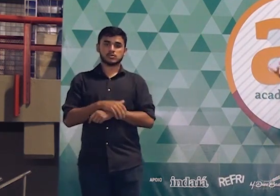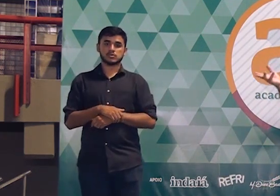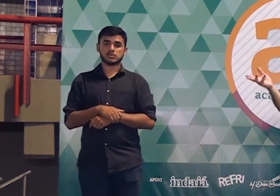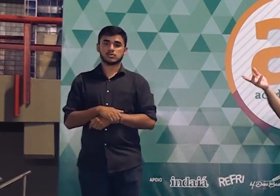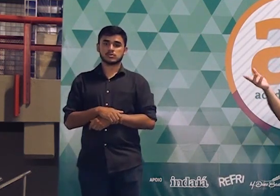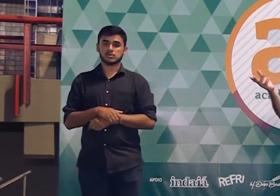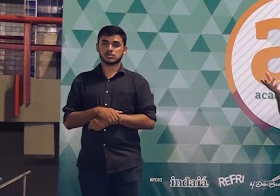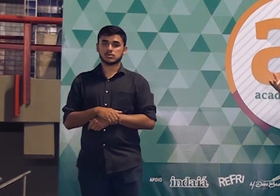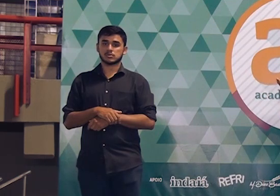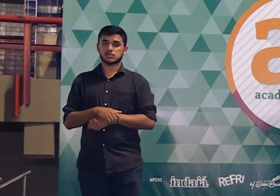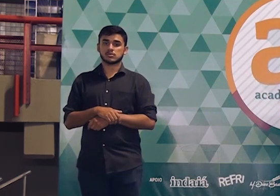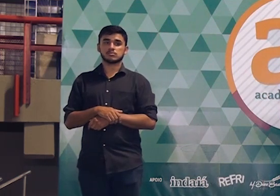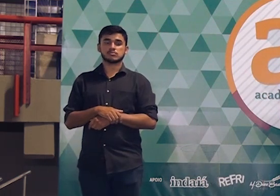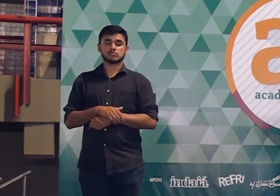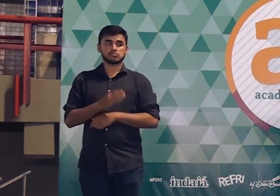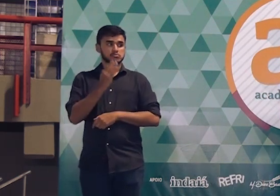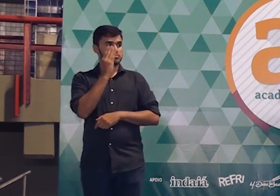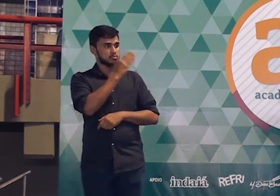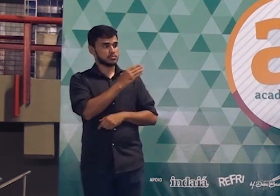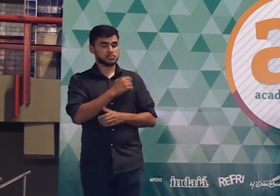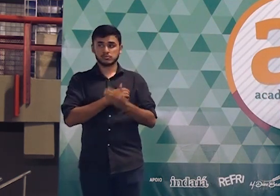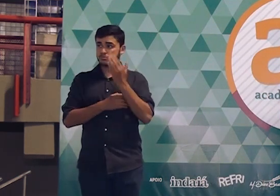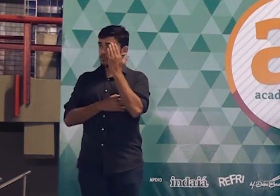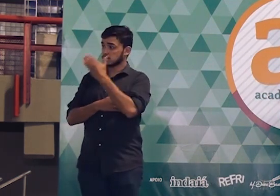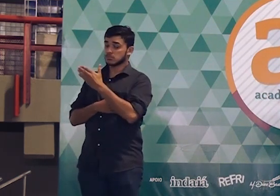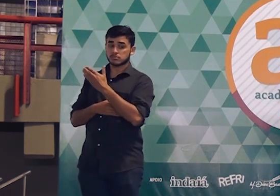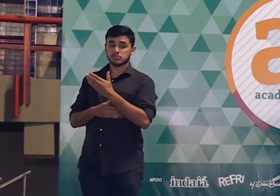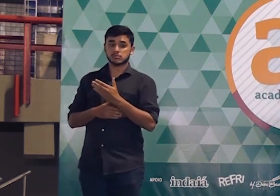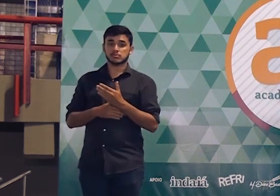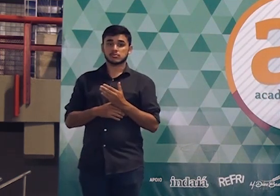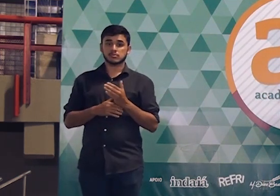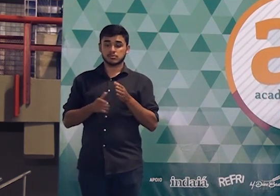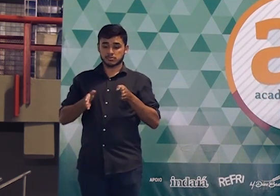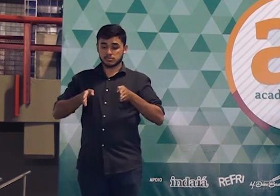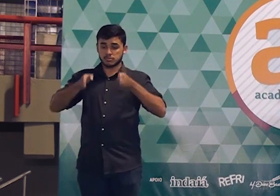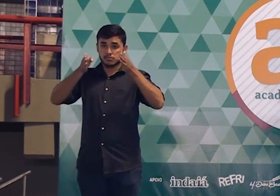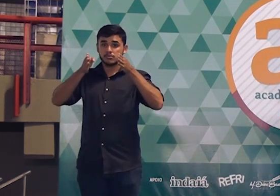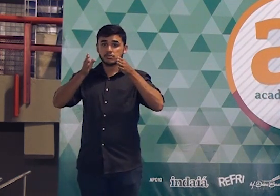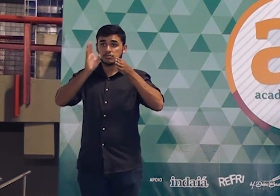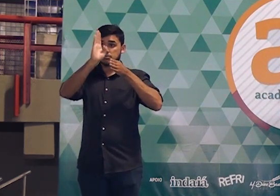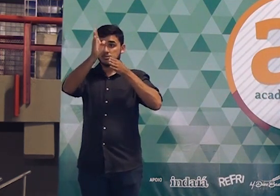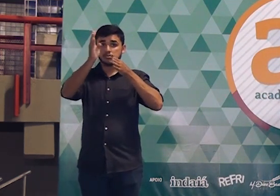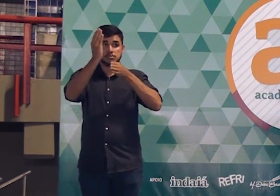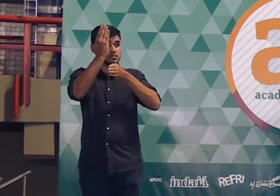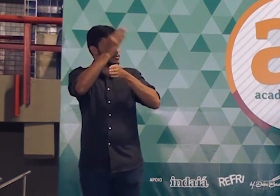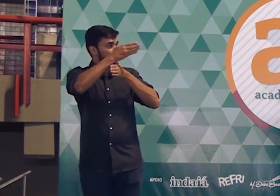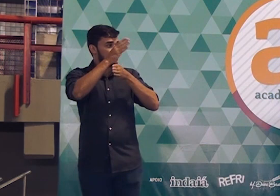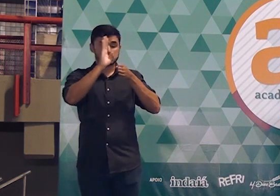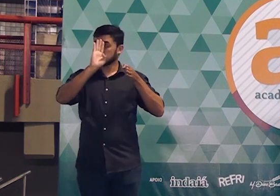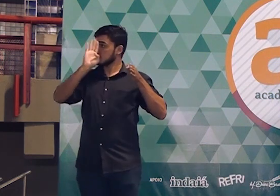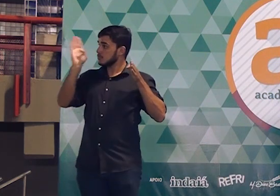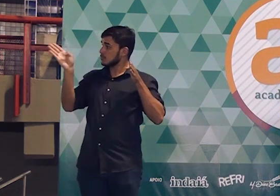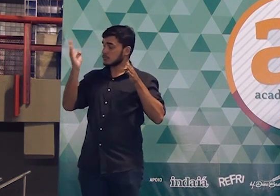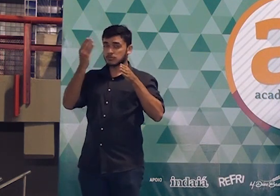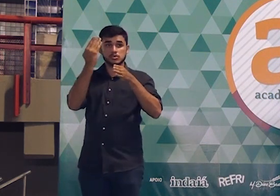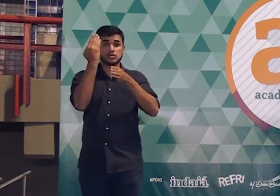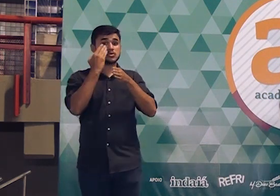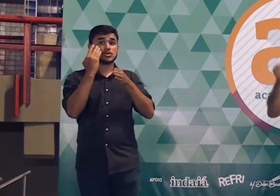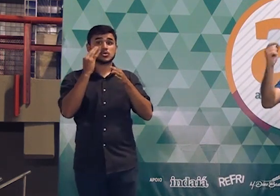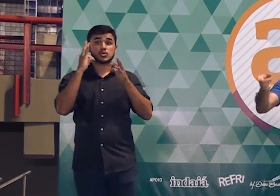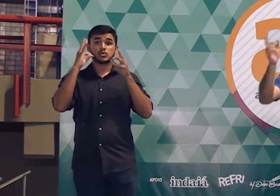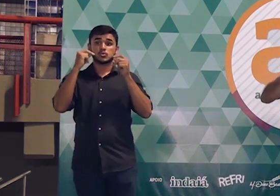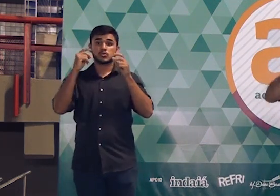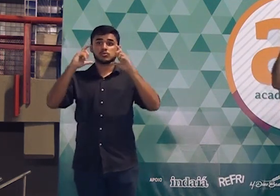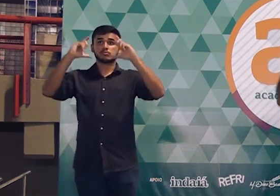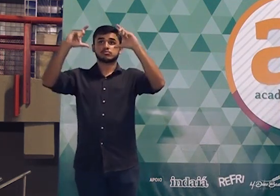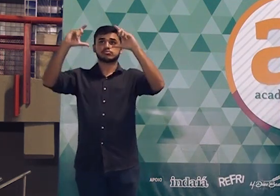Para o leste? Pessoal, tem relógio dos 4 lados. Não tem só um virado, não. E por que